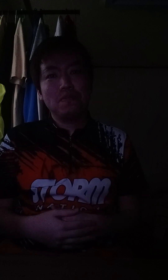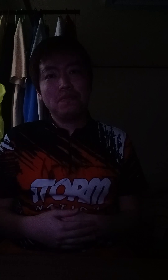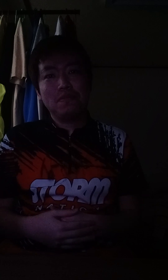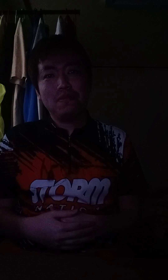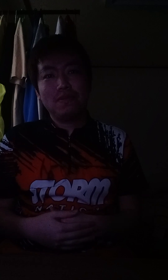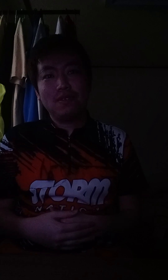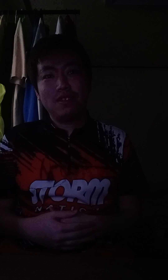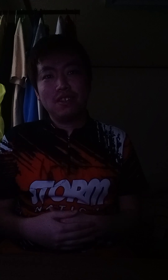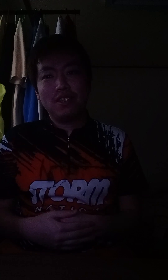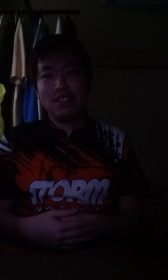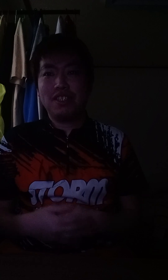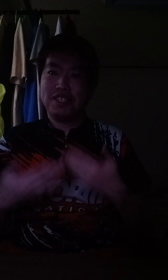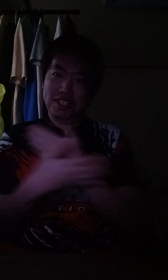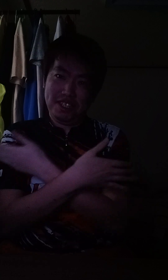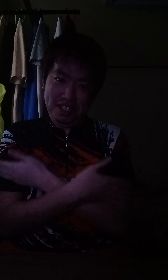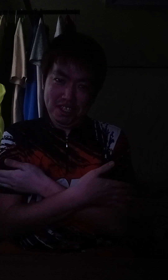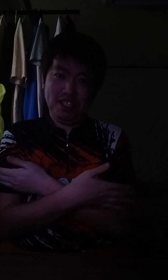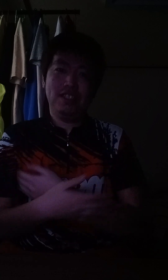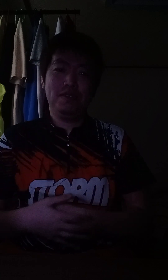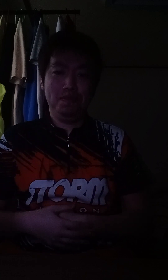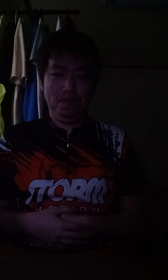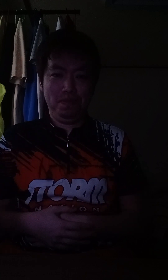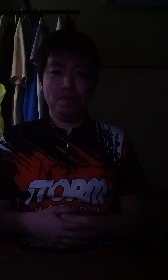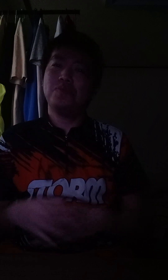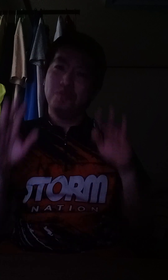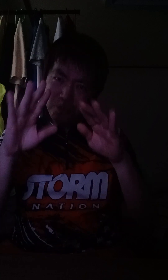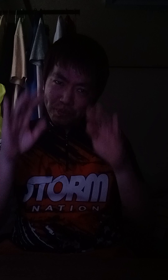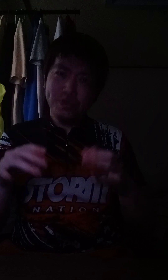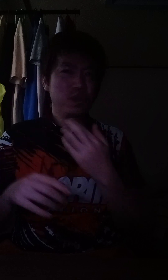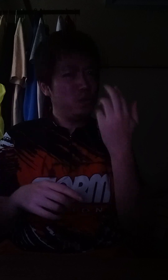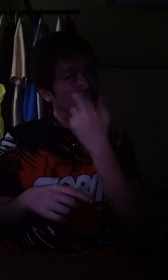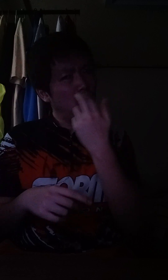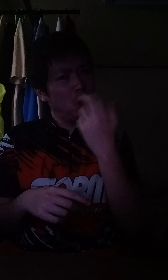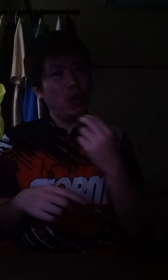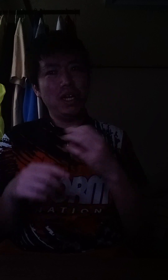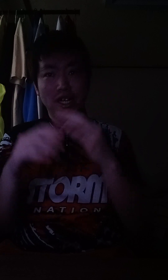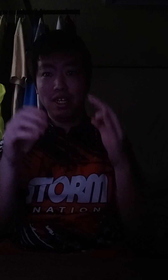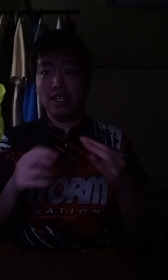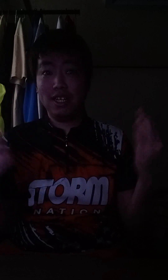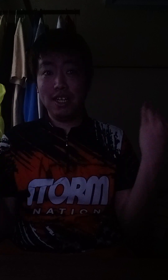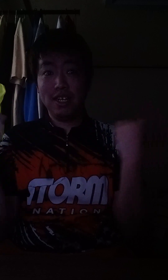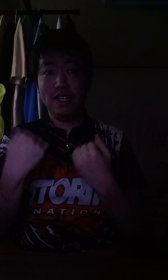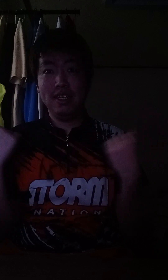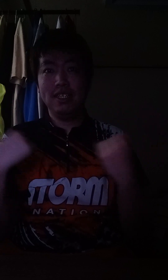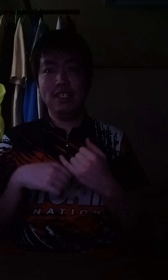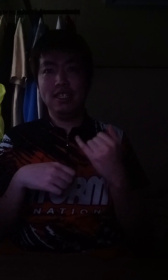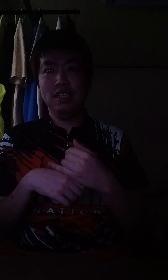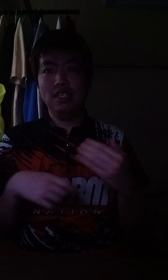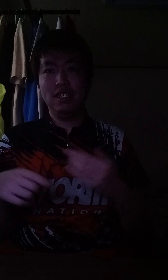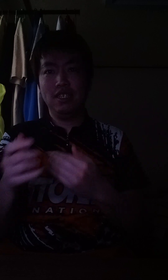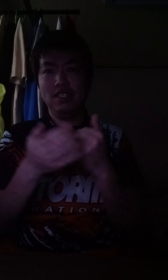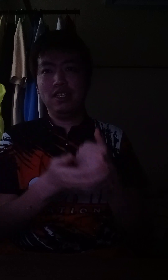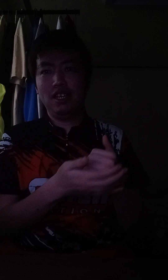엄마 안아야지. 아유 옷을 왜 이렇게. 잠깐의 숨 돌릴 틈도 없이 오늘도 씩씩하게 보낸 승현이를 안아주는 아빠.